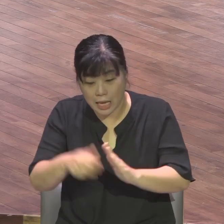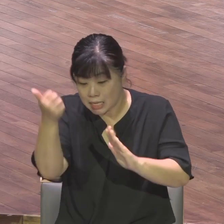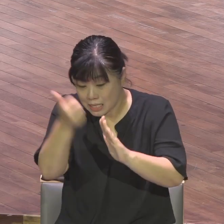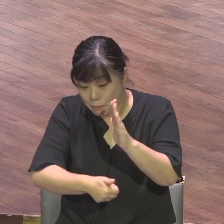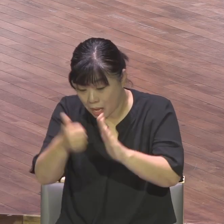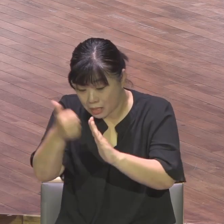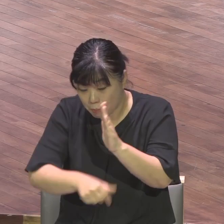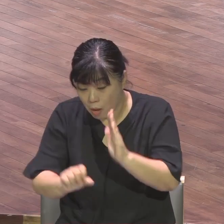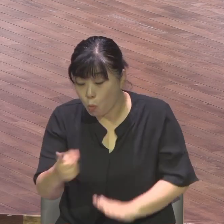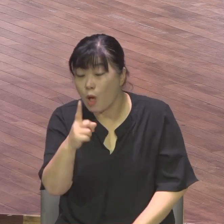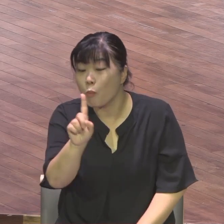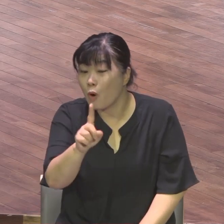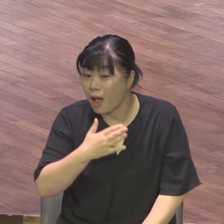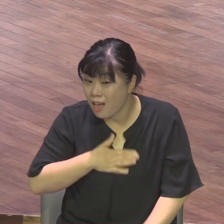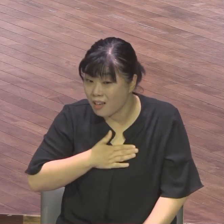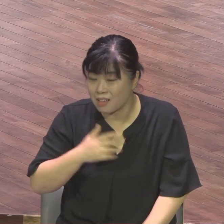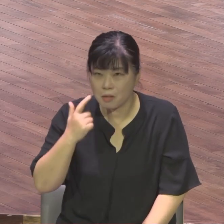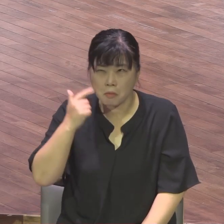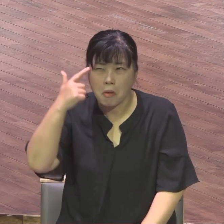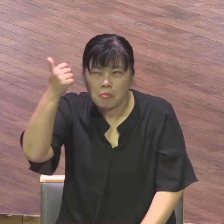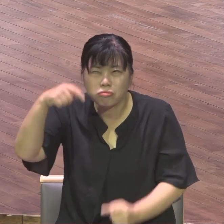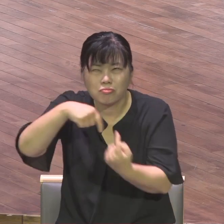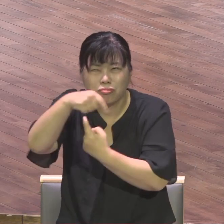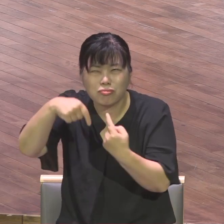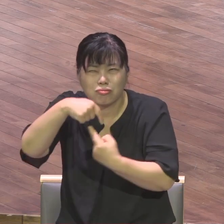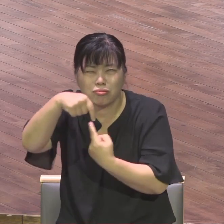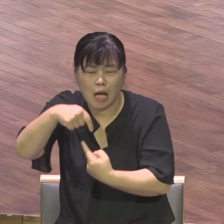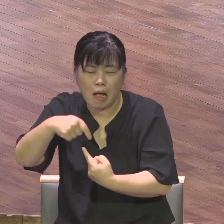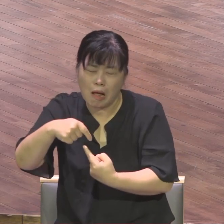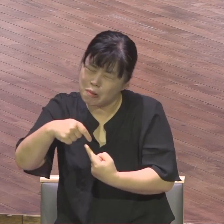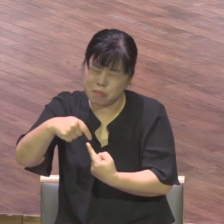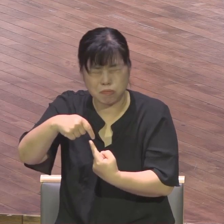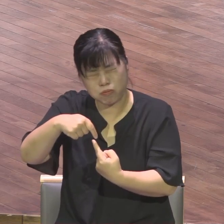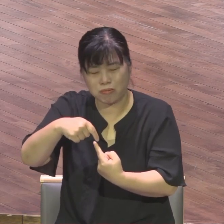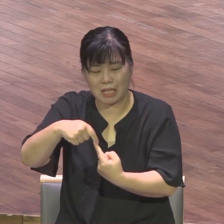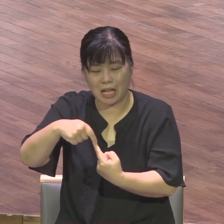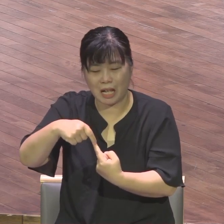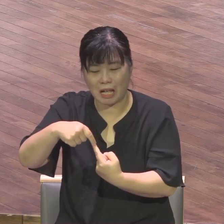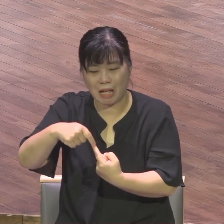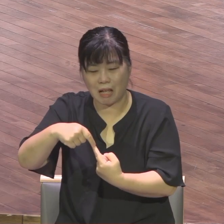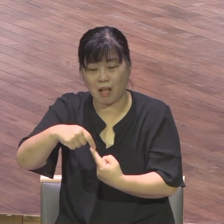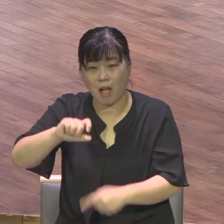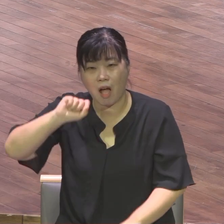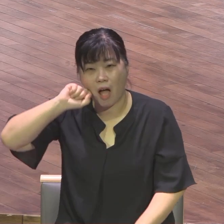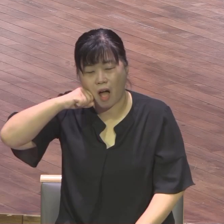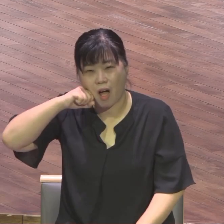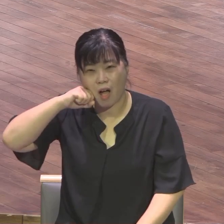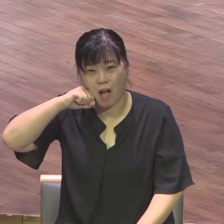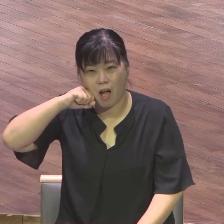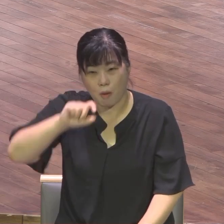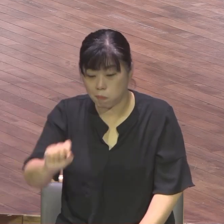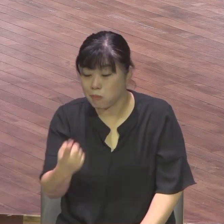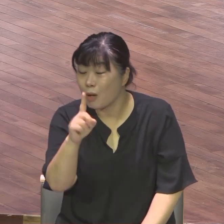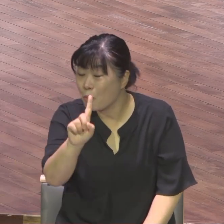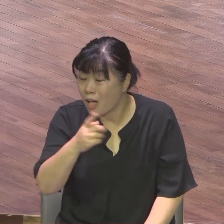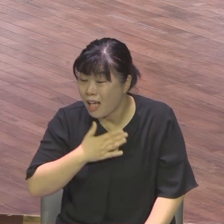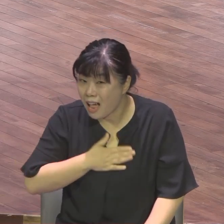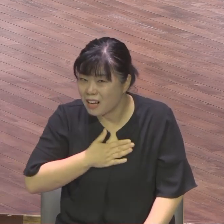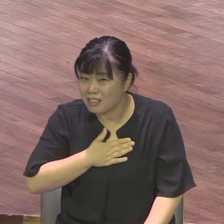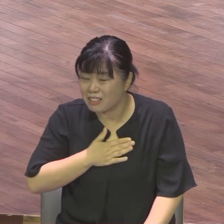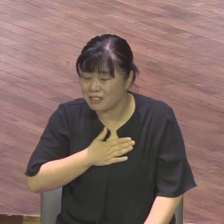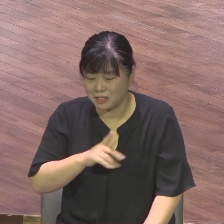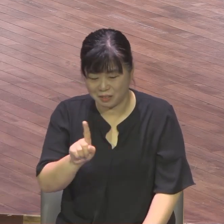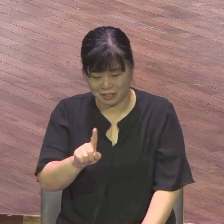목회자들도 목회 실패한 이유가 뭔지 아세요? 인생 실패가 뭔지 아시냐고요? 한마디로 쉽게 여러분 알아듣기 쉽도록 말하면